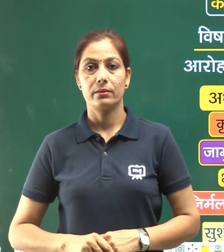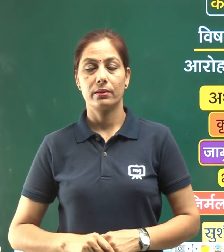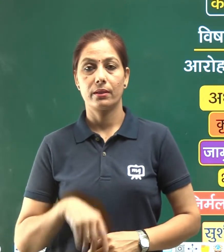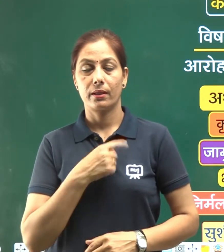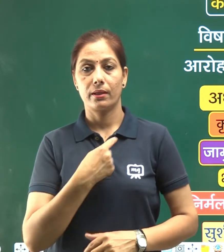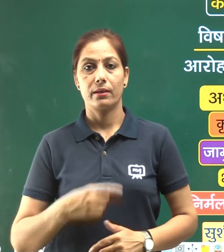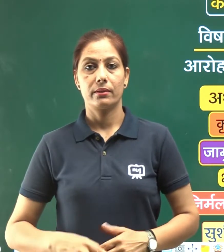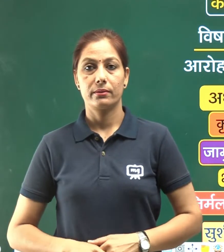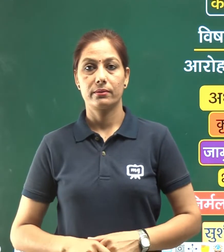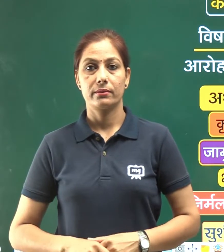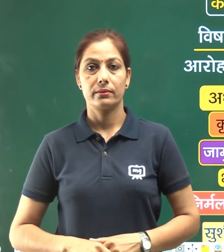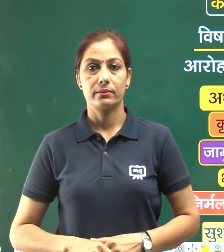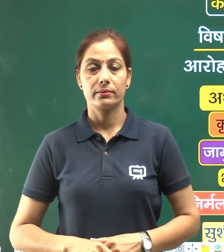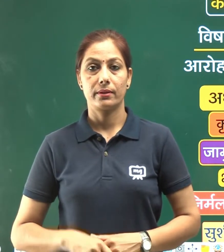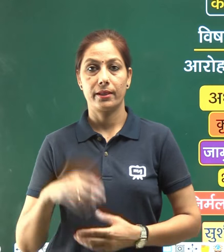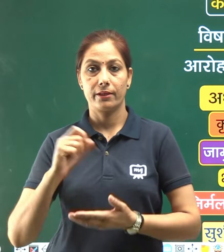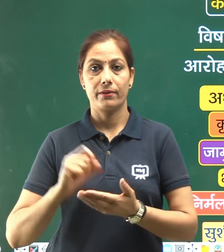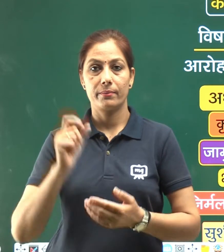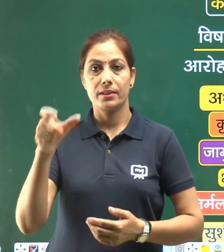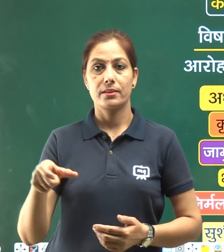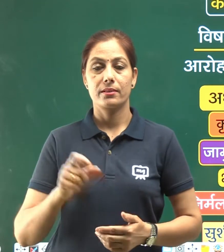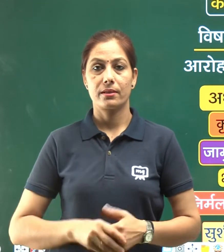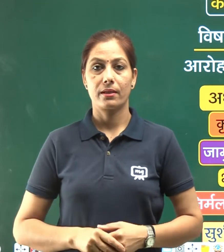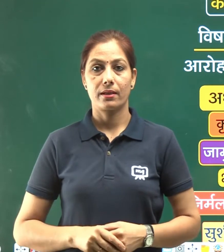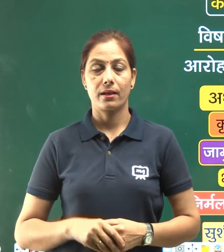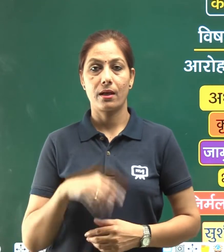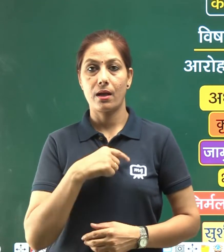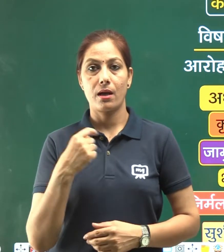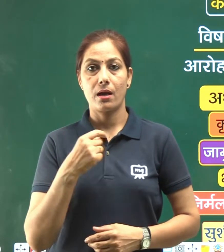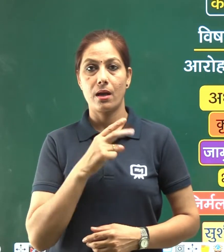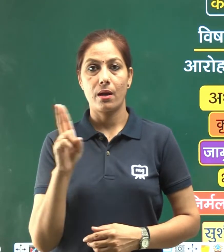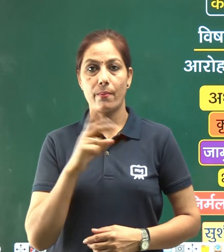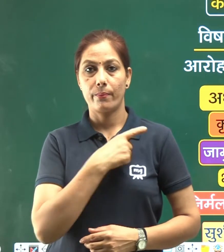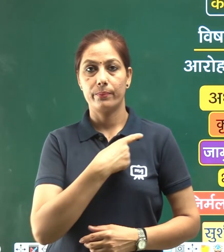ये हैं लेखक कृष्णचंद्र।